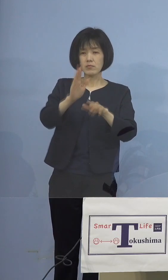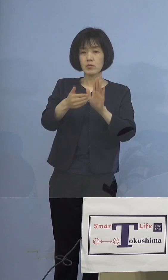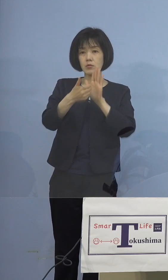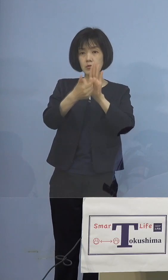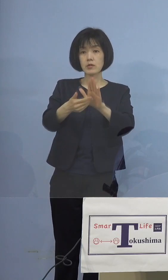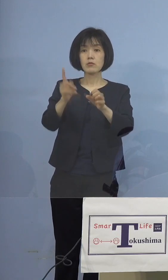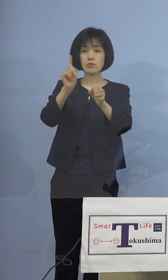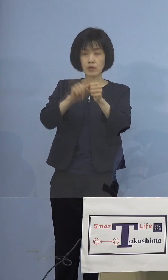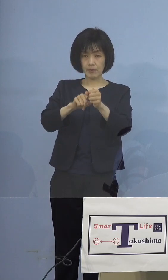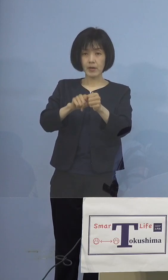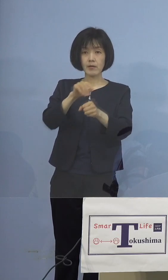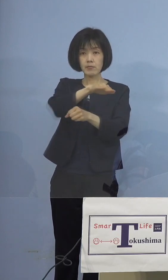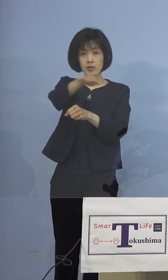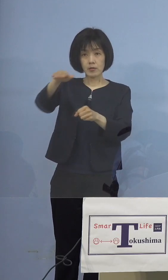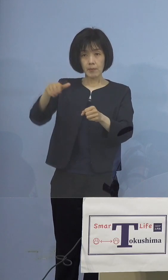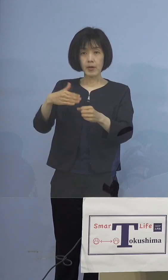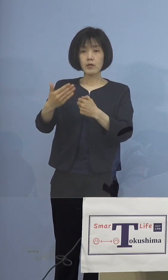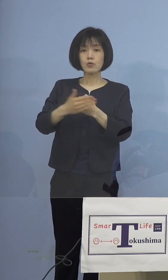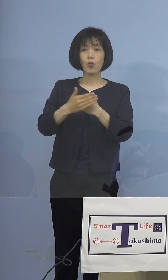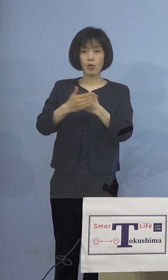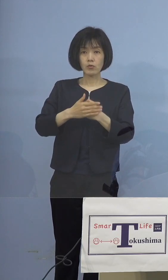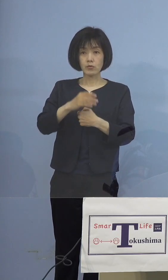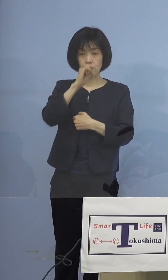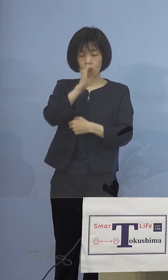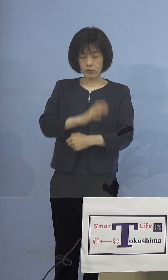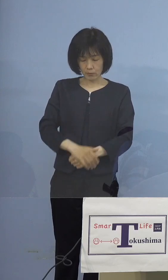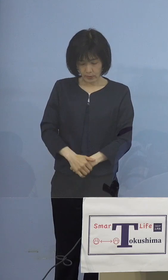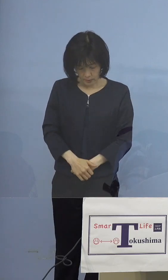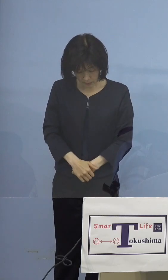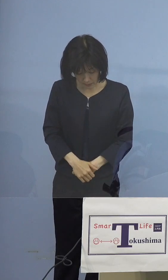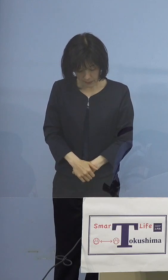ひご協力をよろしくお願いいたします。